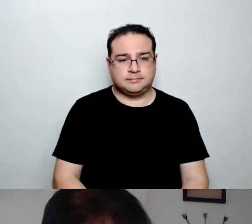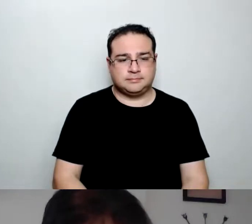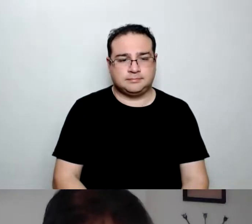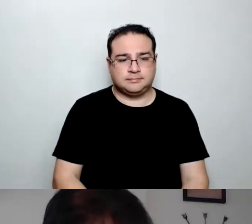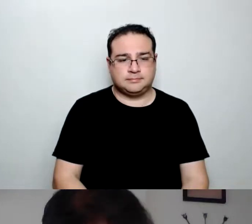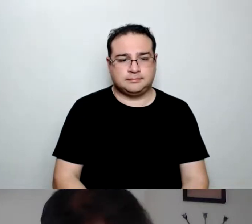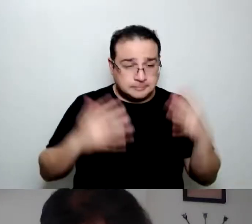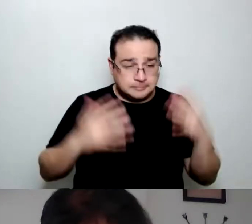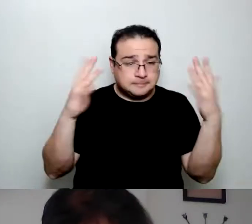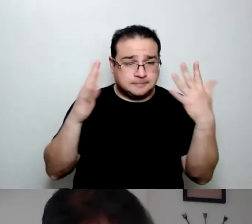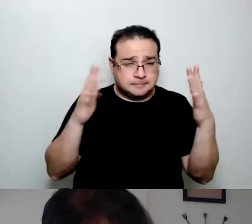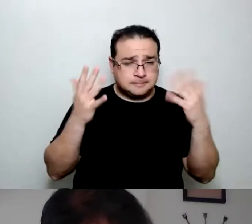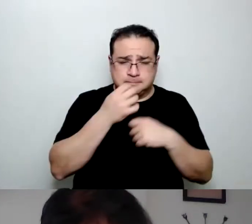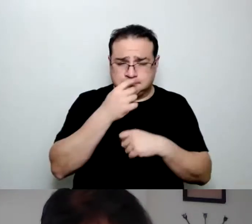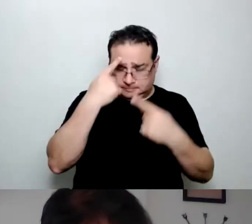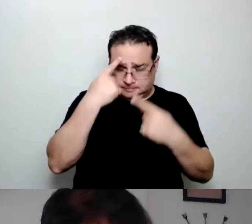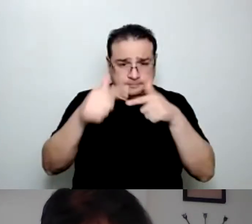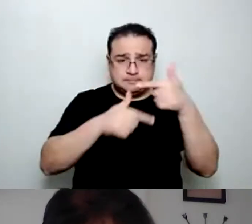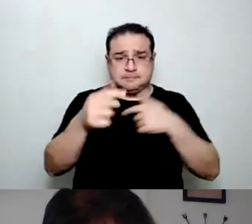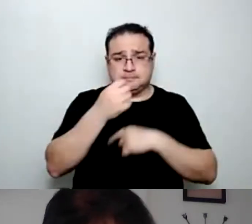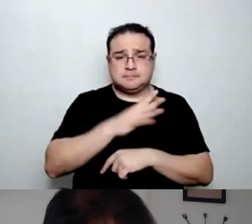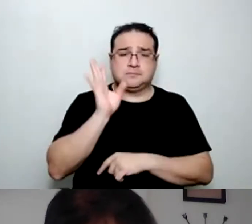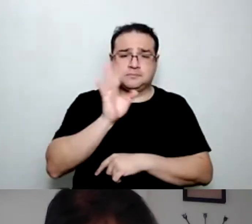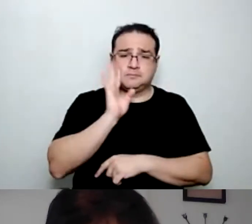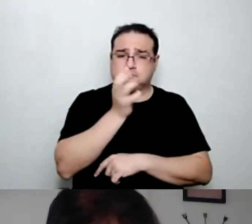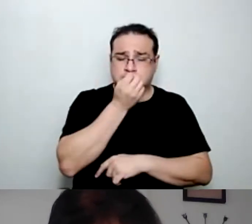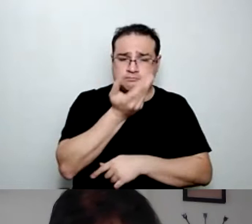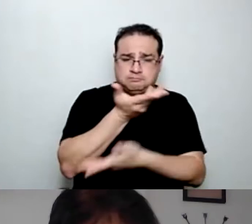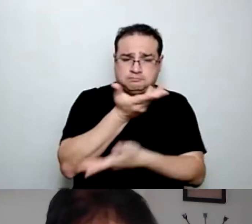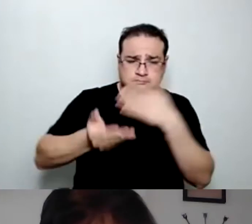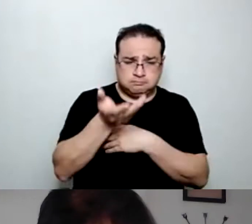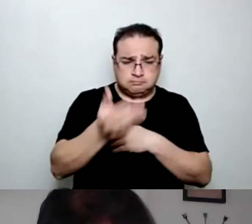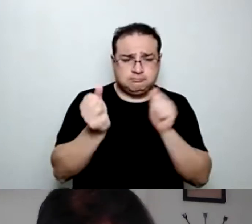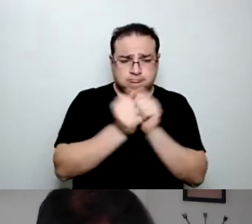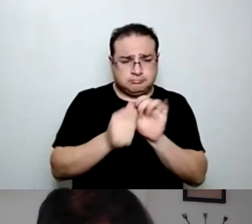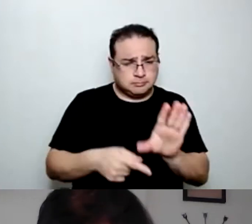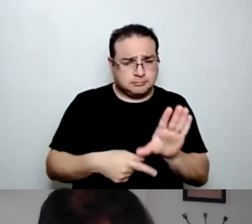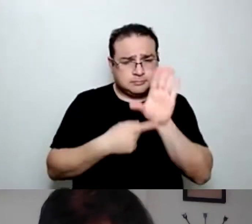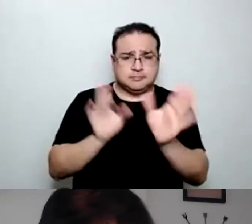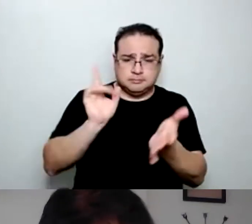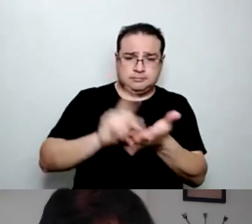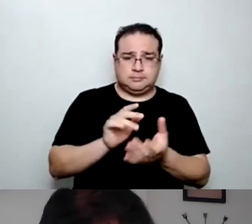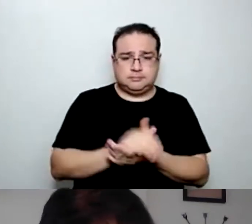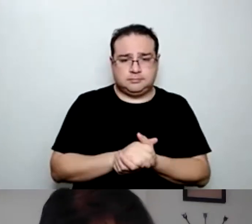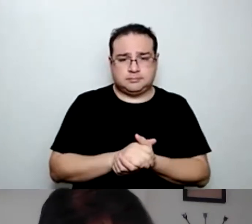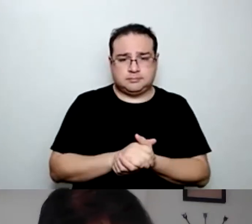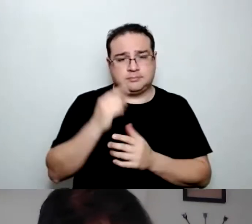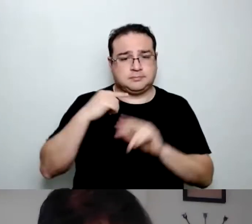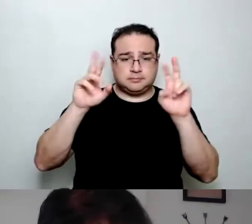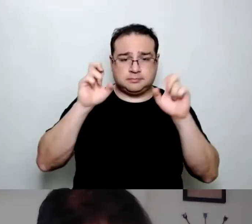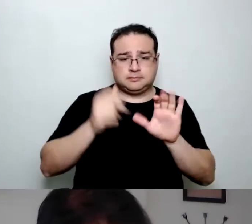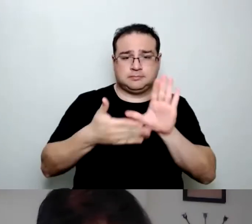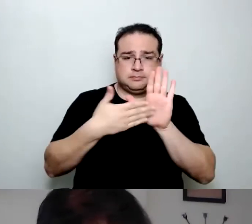Parabenizando vocês pela iniciativa, né? Achei muito rico, espero que a gente tenha contribuído realmente aos temas que vocês